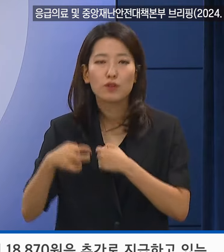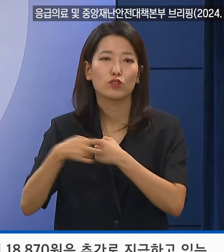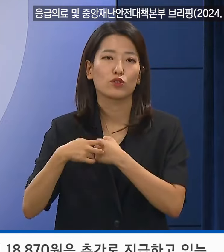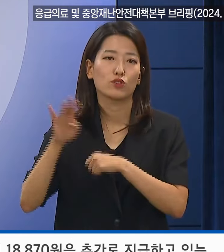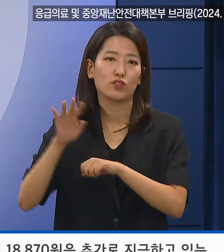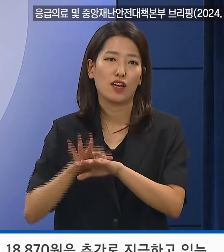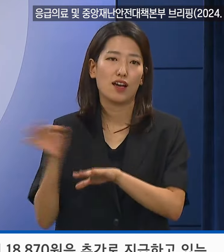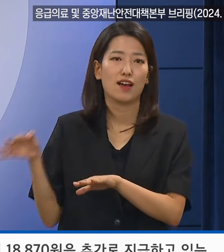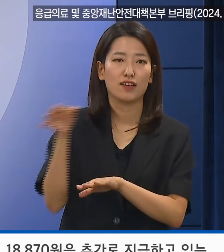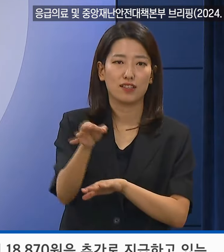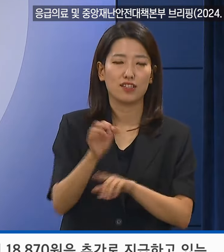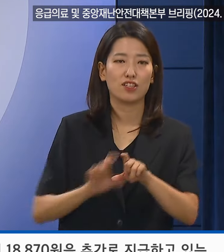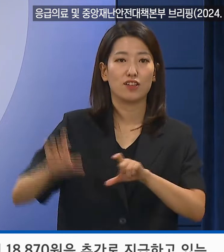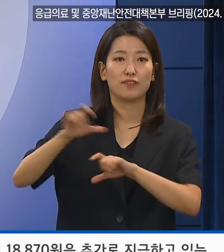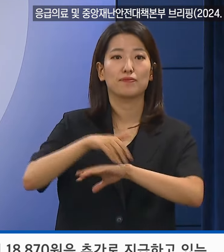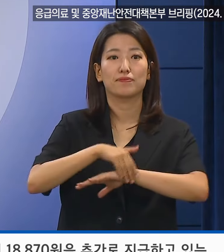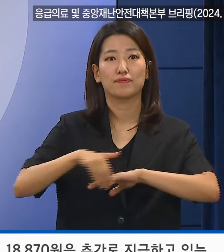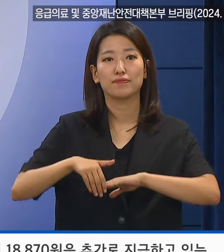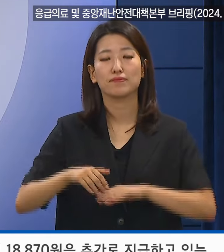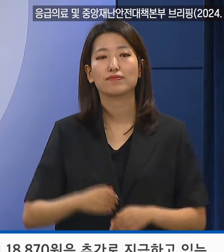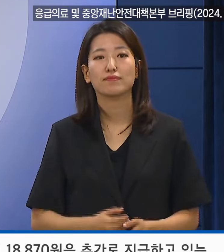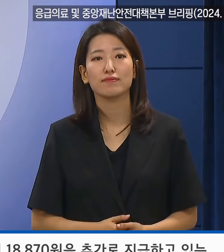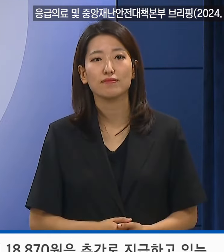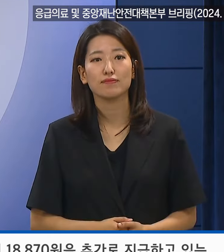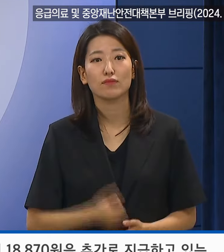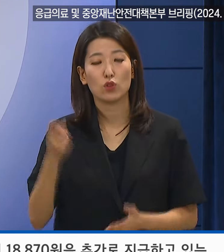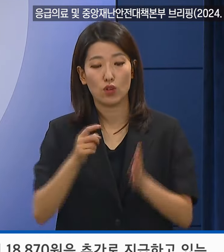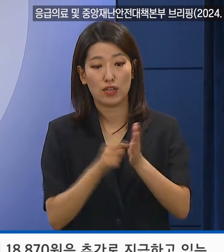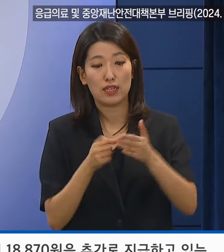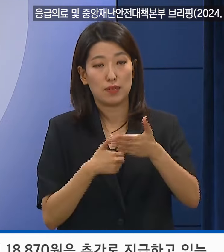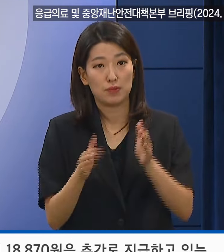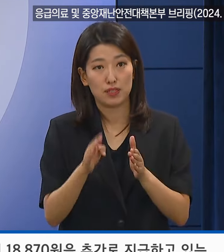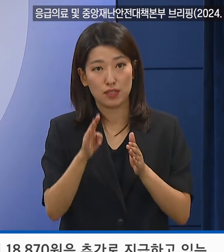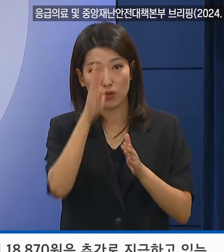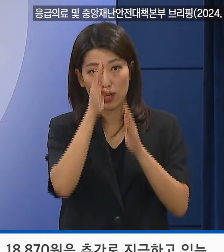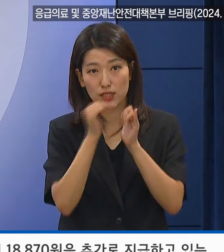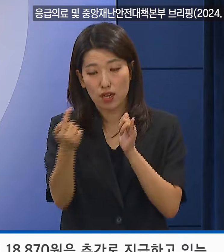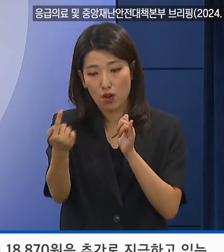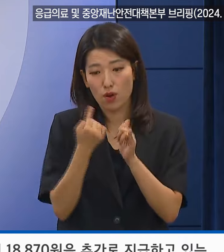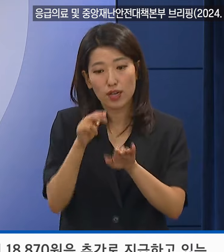또한 비상진료기간 응급실 외래 환자 진찰료에